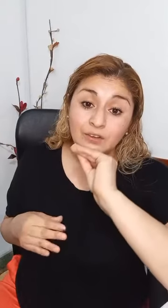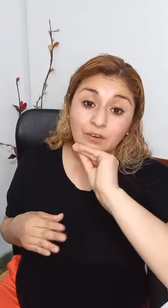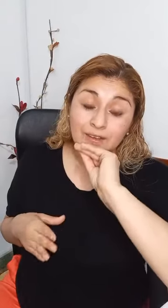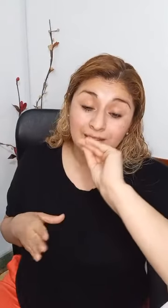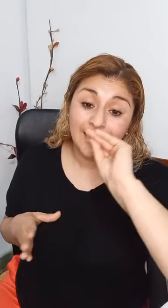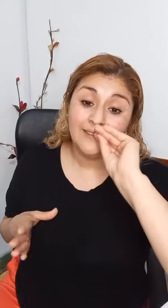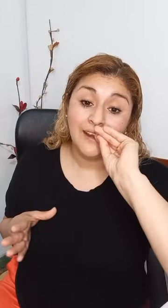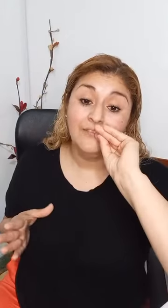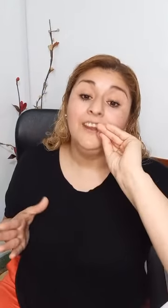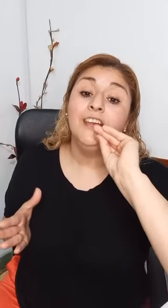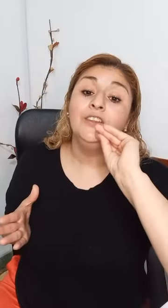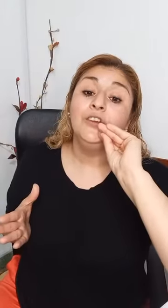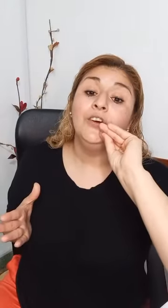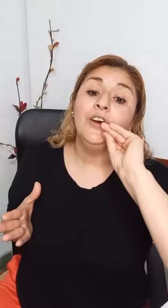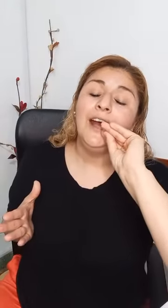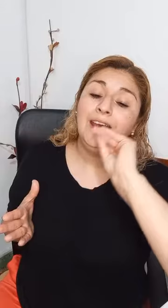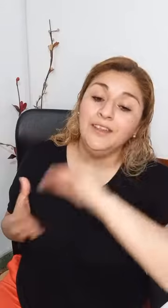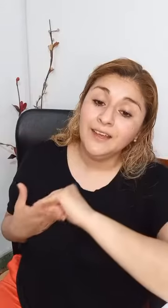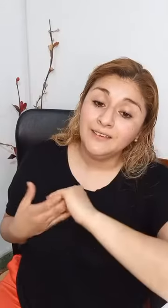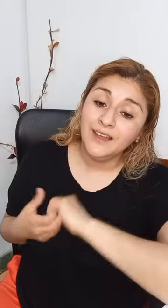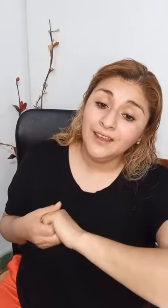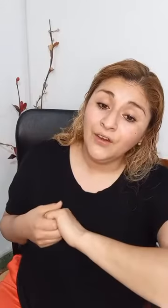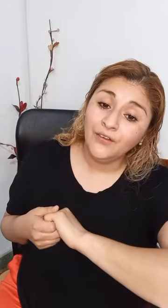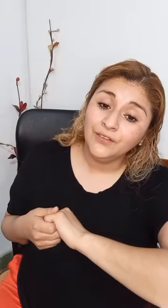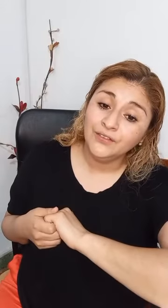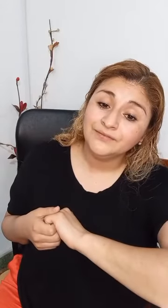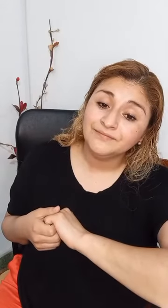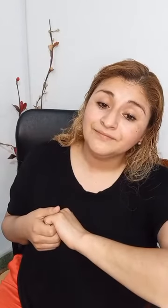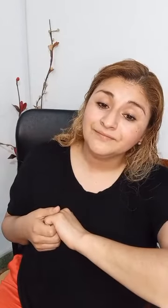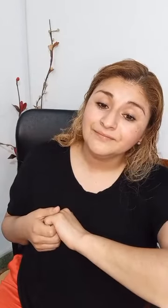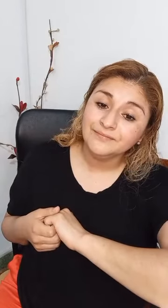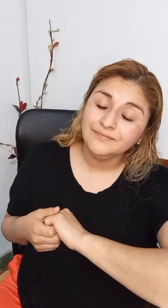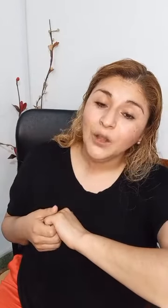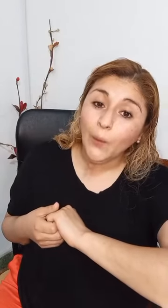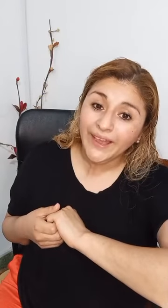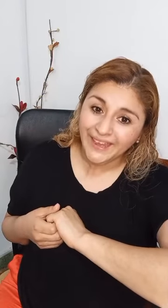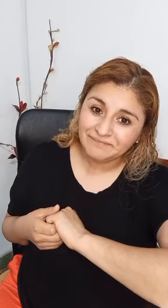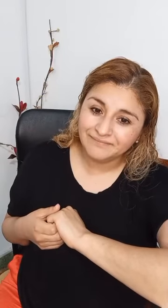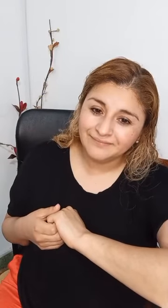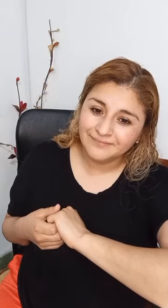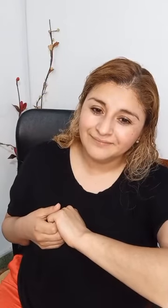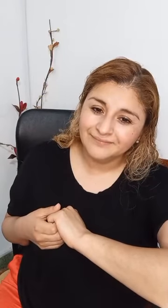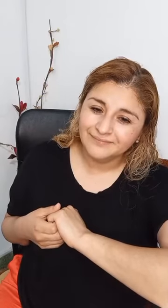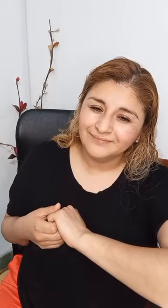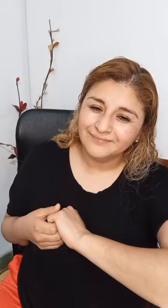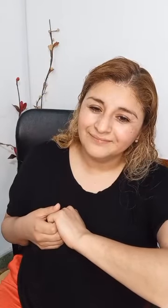trayendo, se está recibiendo a la Biblia, Sergio? ¿O a qué?